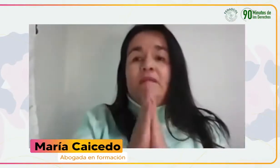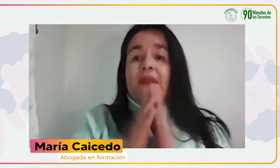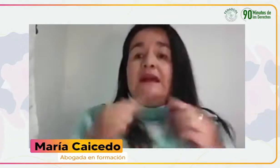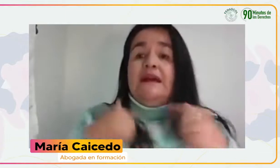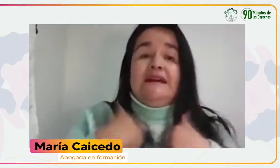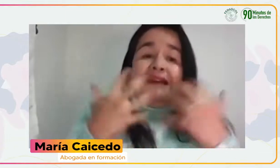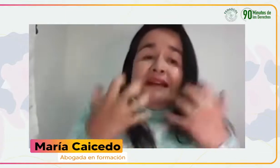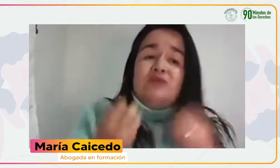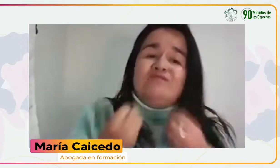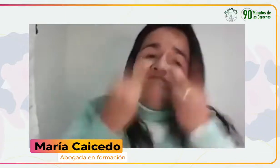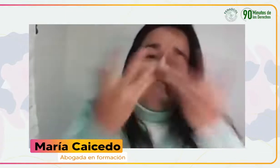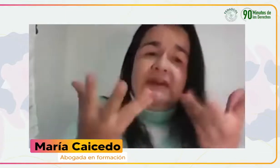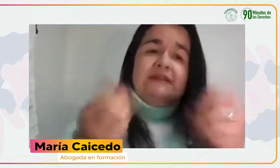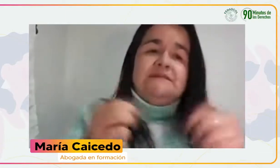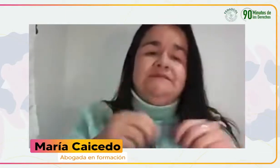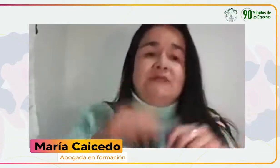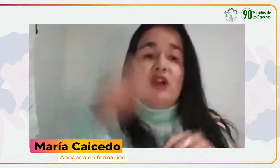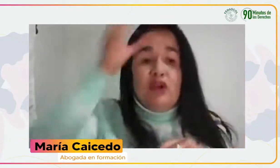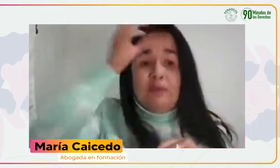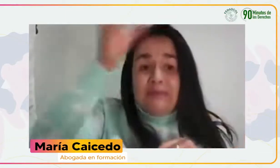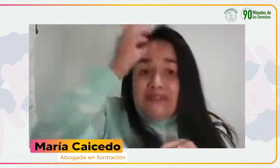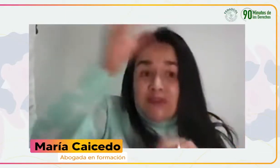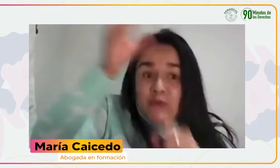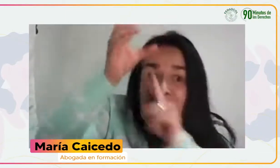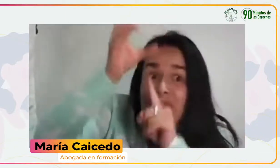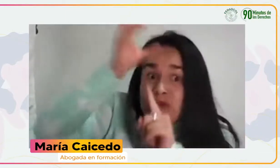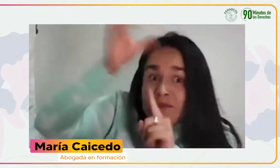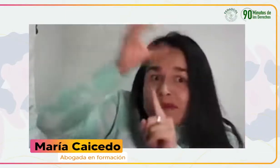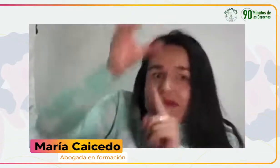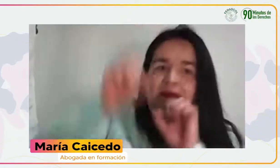Perdóname, yo